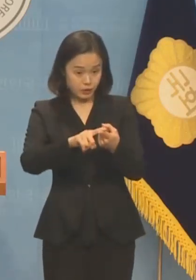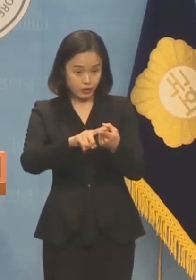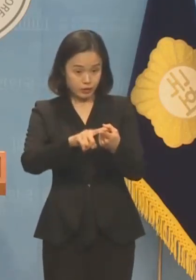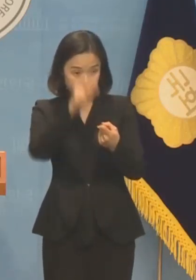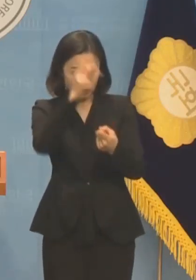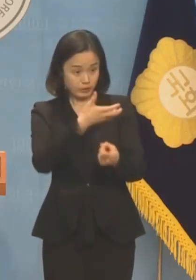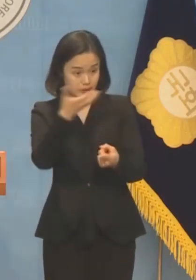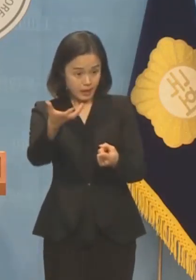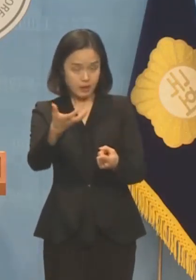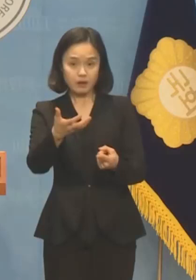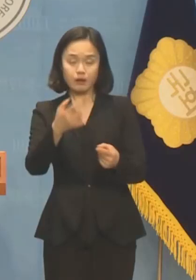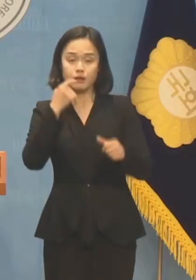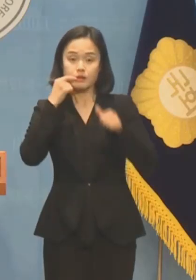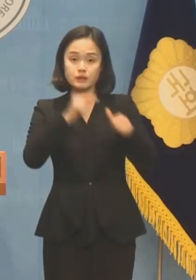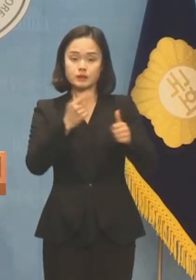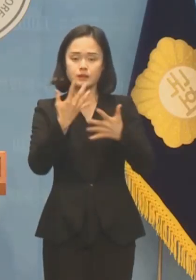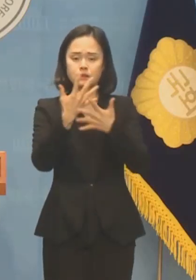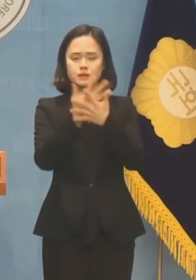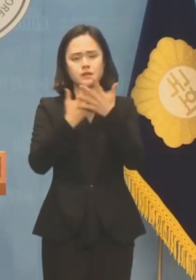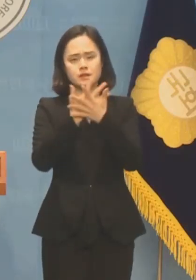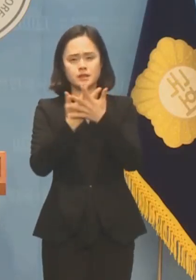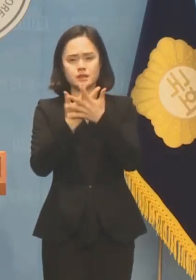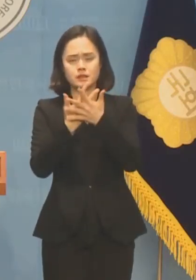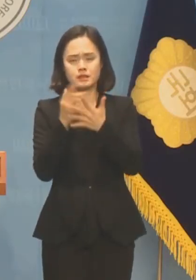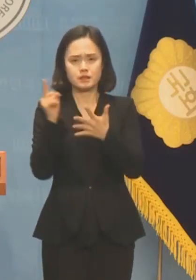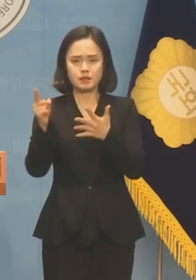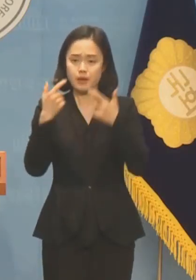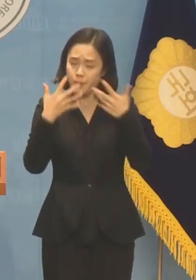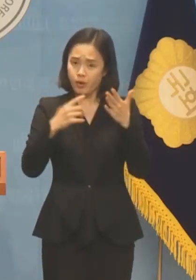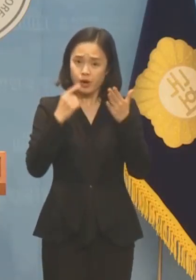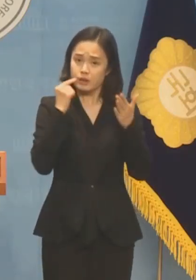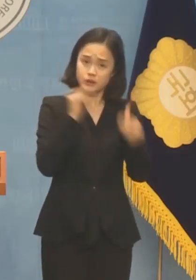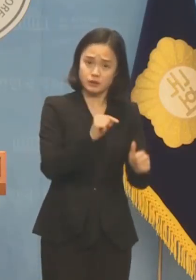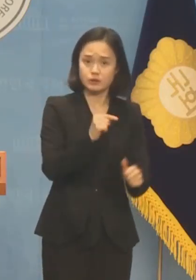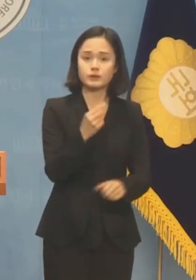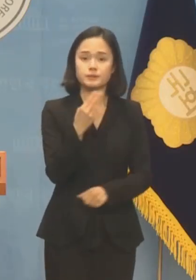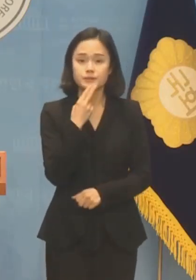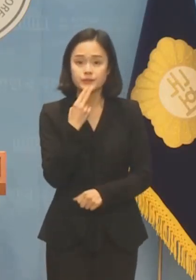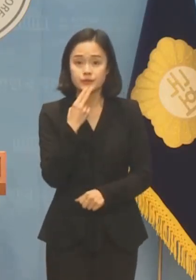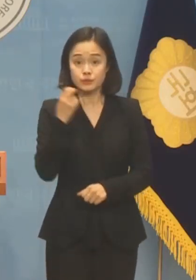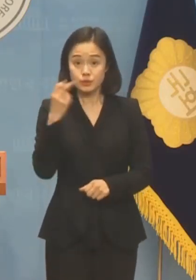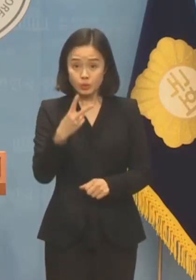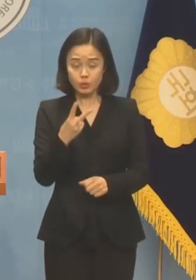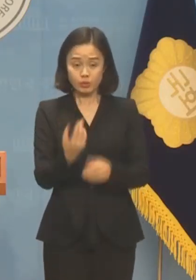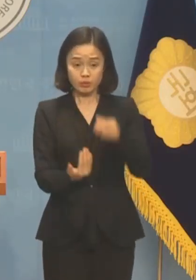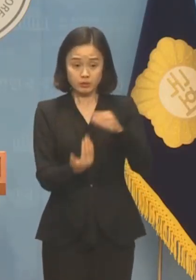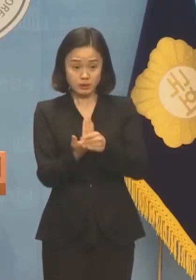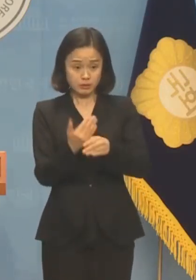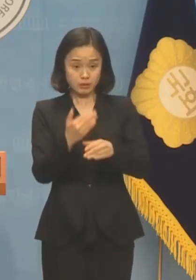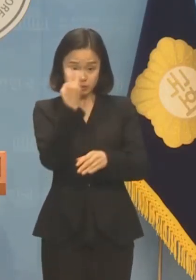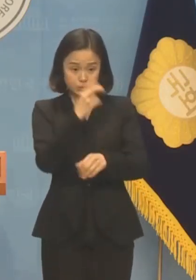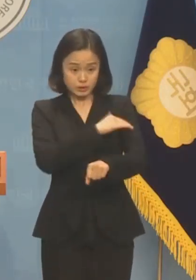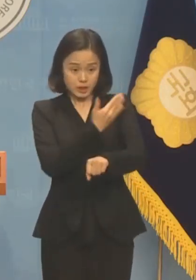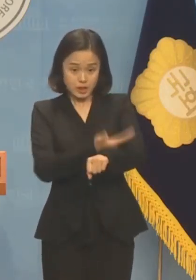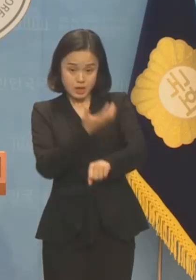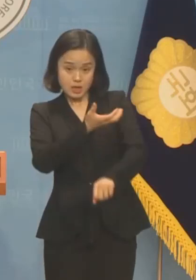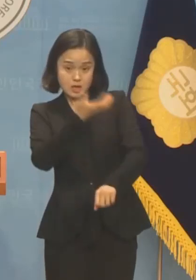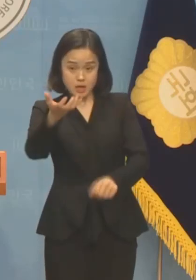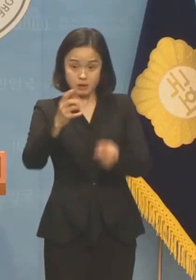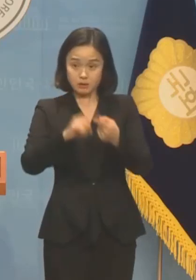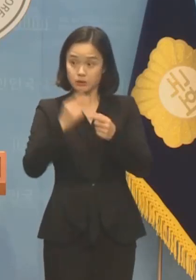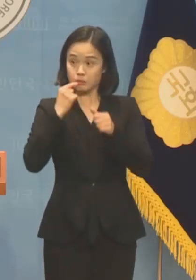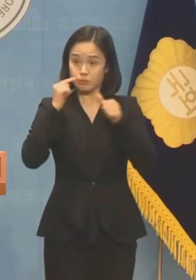사령관에게 사건 이첩 중단을 명령할 권한이 없으며 해병대 사령관의